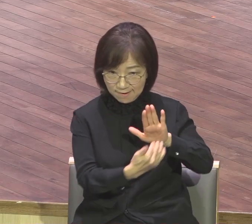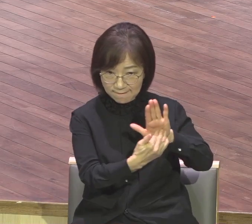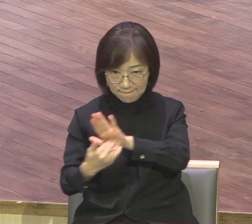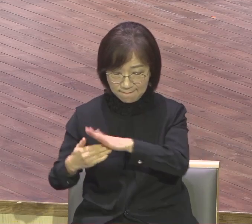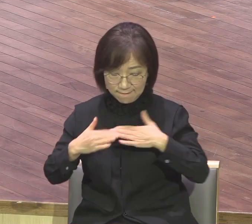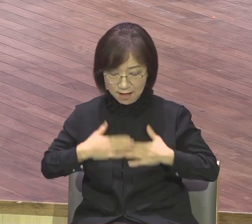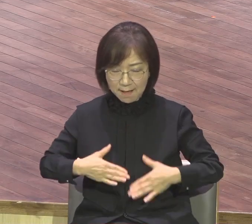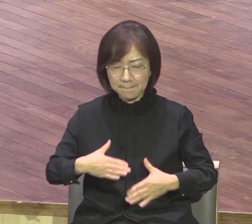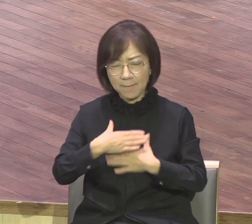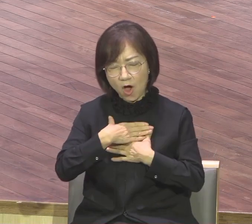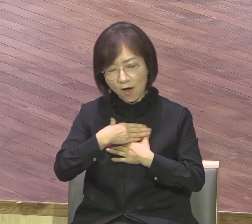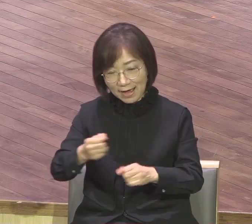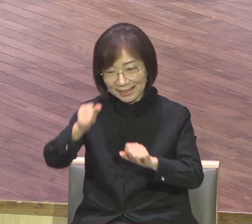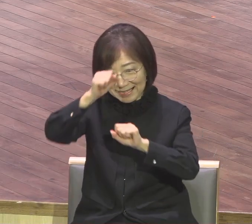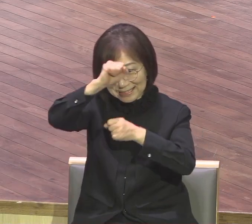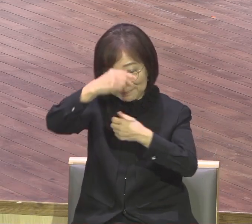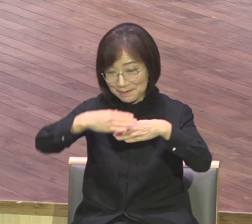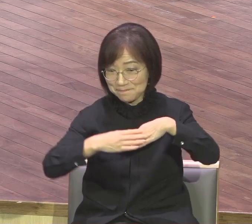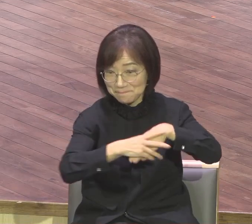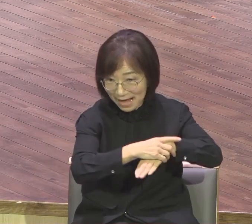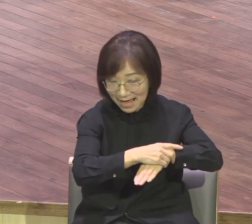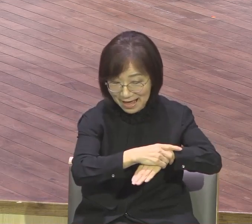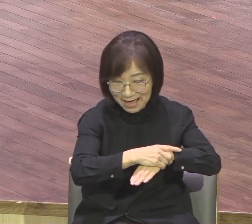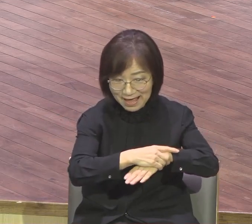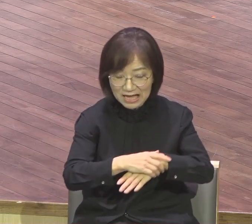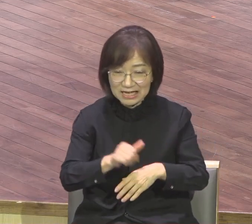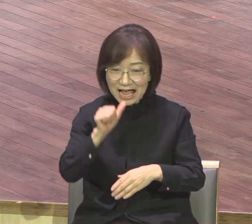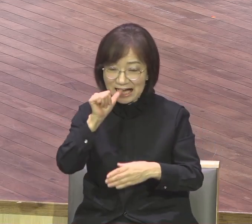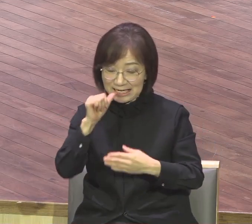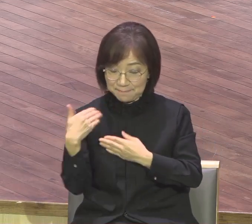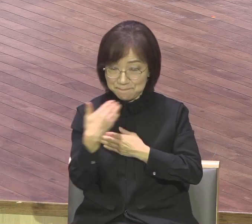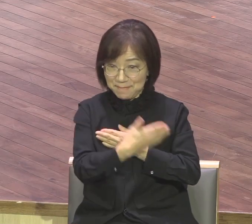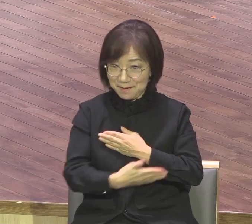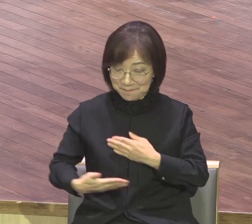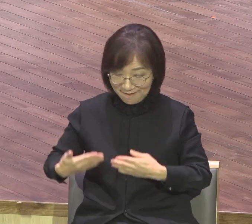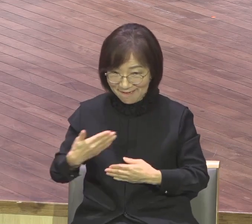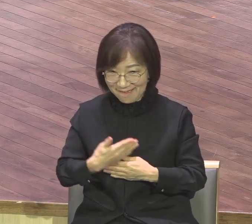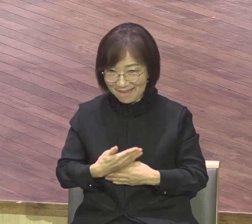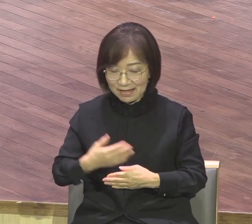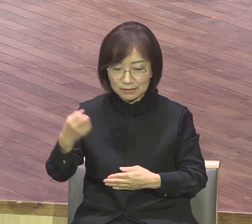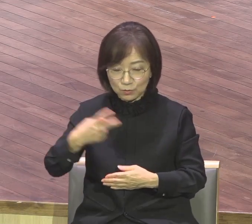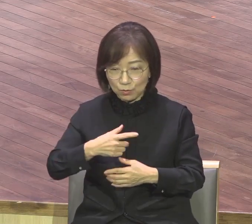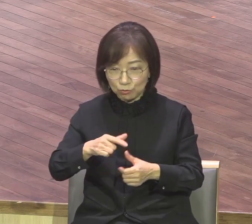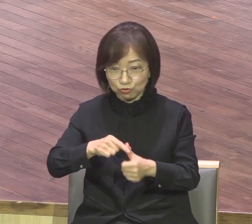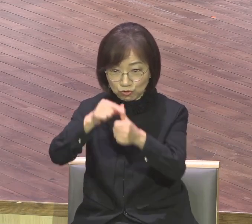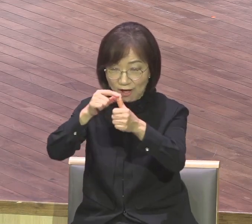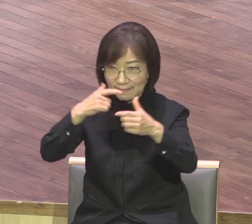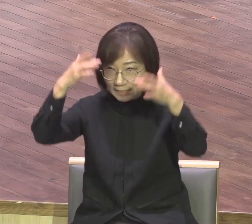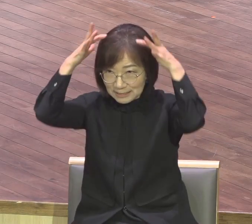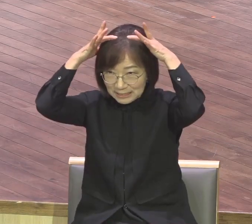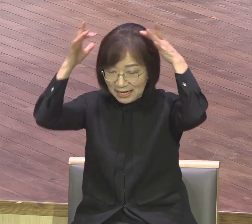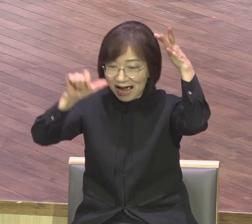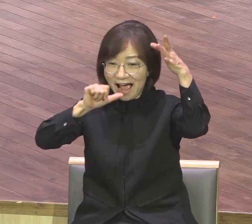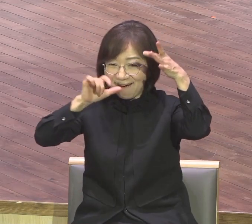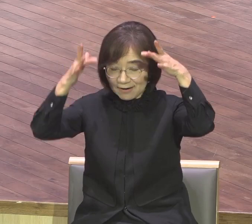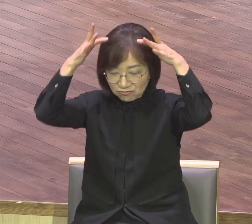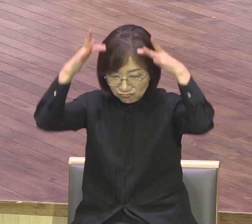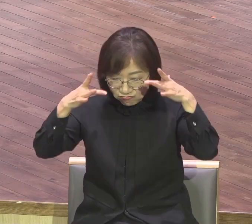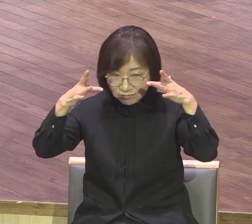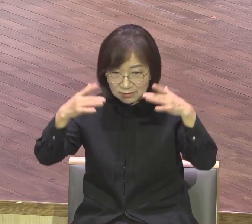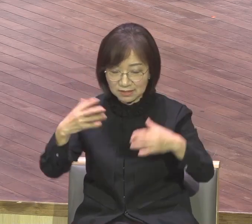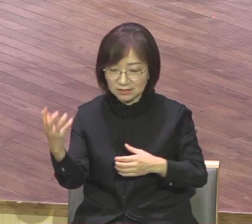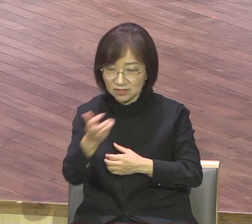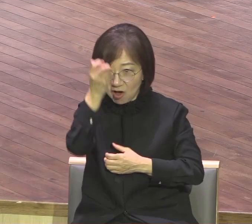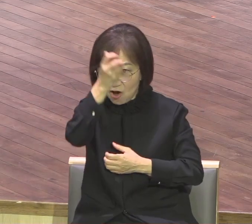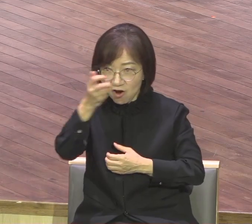복음의 신발을 신고 calzado de los pies con la espada 가지고 y con el escudo de la fe. 구원의 투구를 쓰고 con el yelmo de la salvación. 성의 검으로